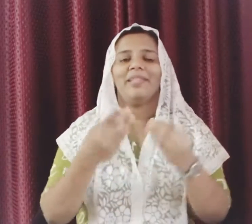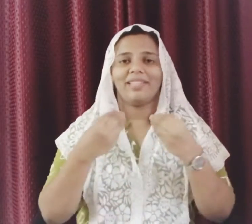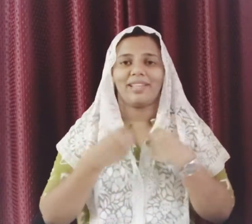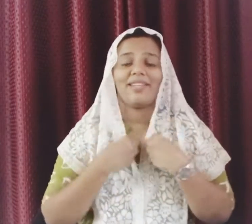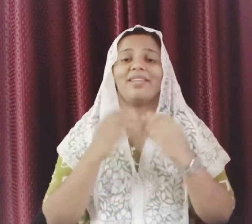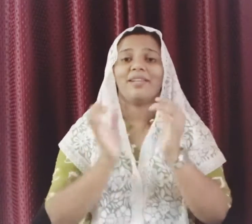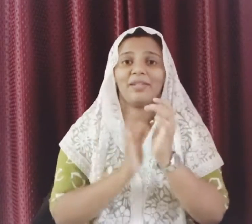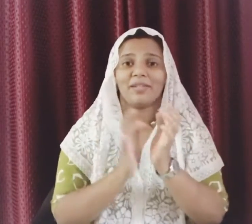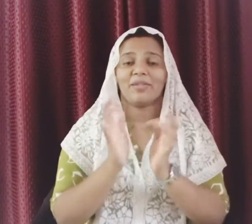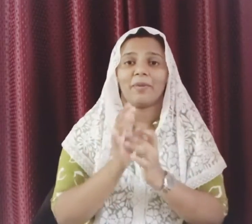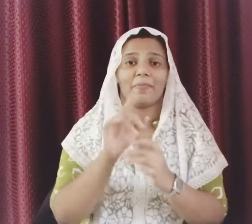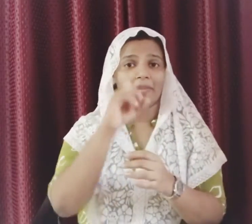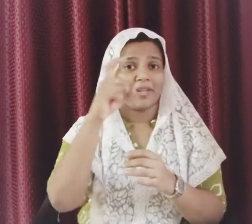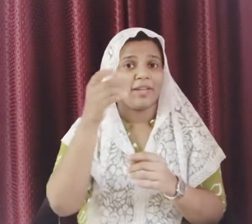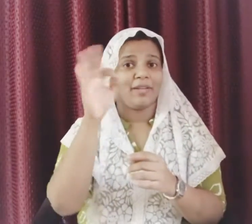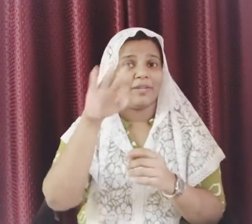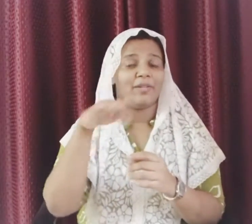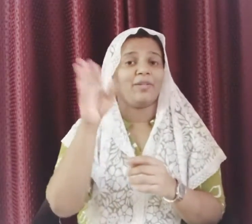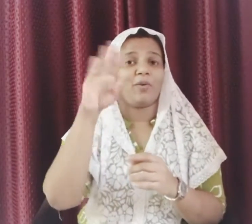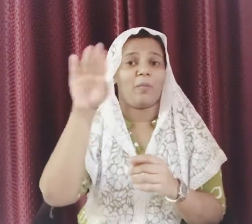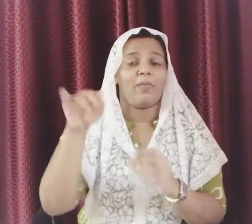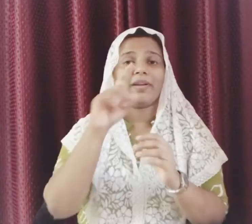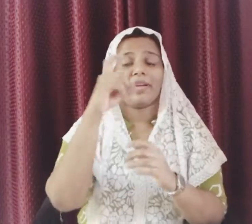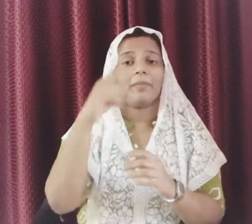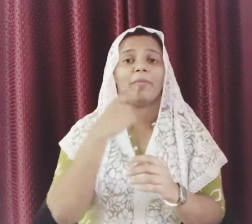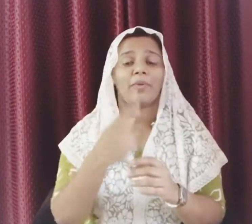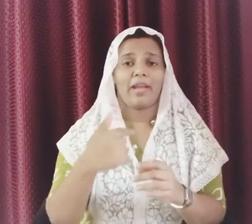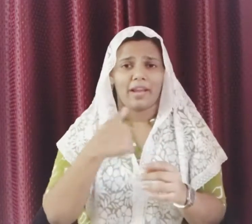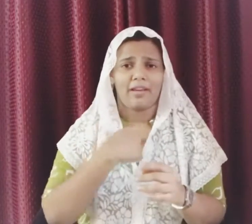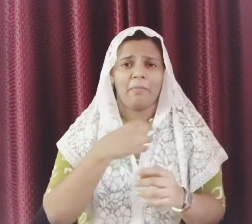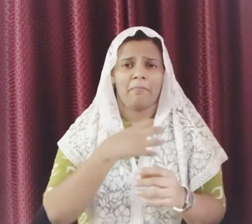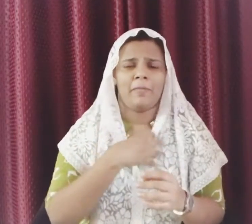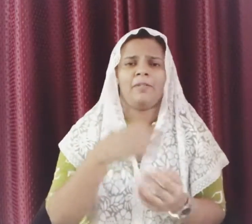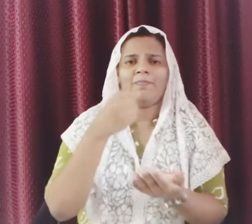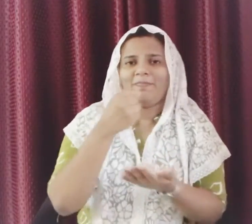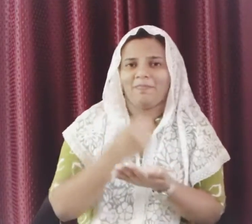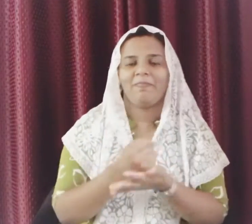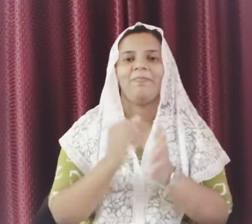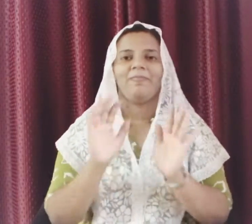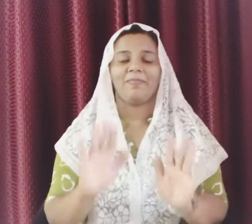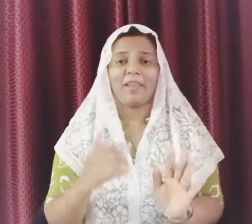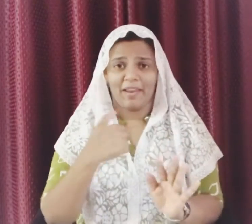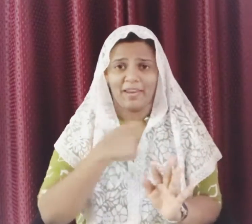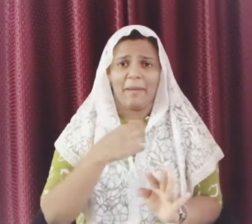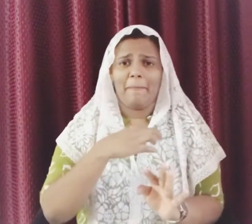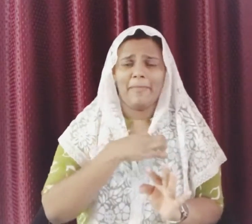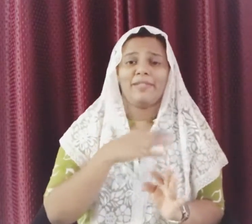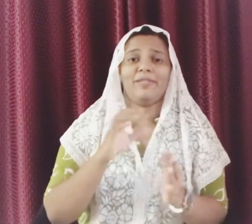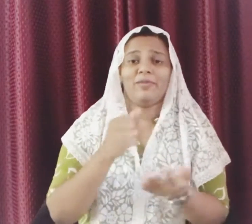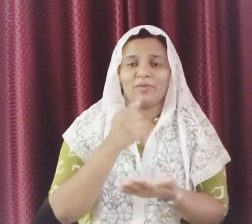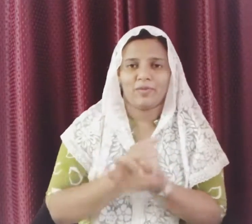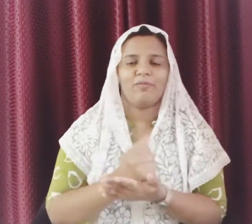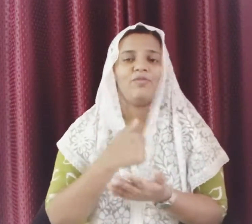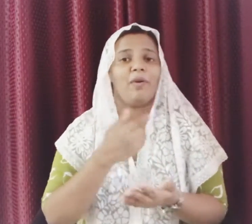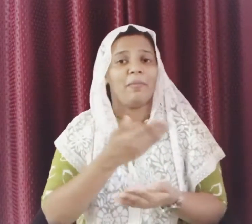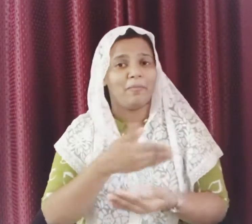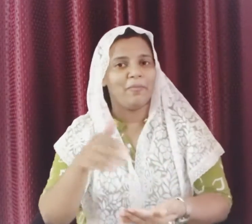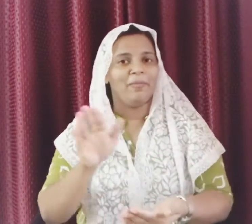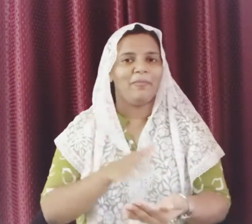കർത്താവിനെ. 7, 8, 9 വായിക്കുന്നു. 7 ഭാഗം പറഞ്ഞു, എൻ്റെ മനസ്സുറച്ചിരിക്കുന്നു, ദൈവമേ എൻ്റെ മനസ്സുറച്ചിരിക്കുന്നു, ഞാൻ പാടും, ഞാൻ കീർത്തനം